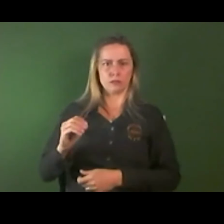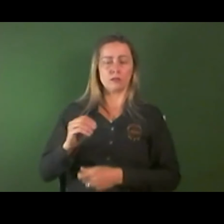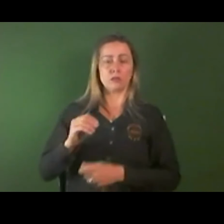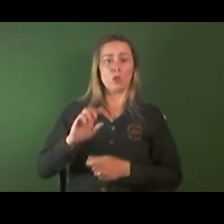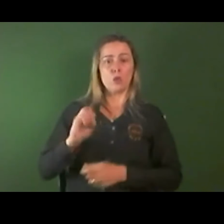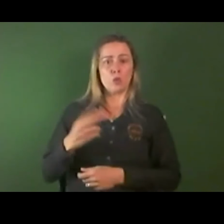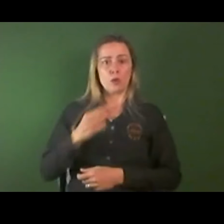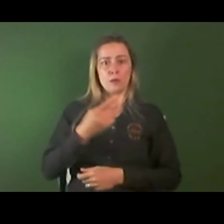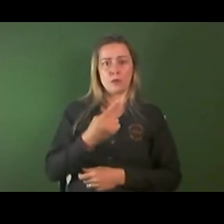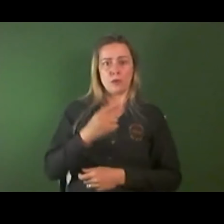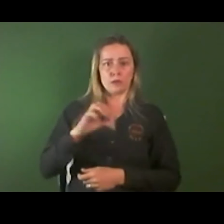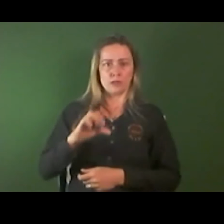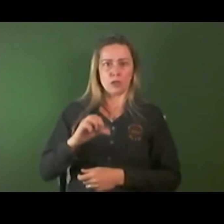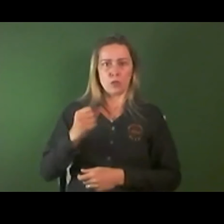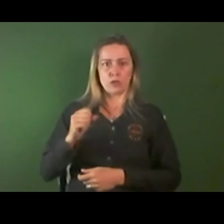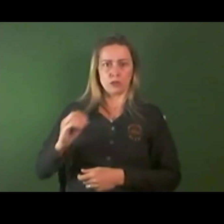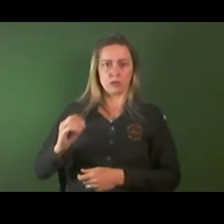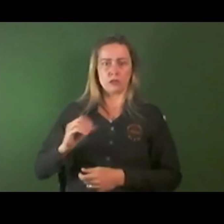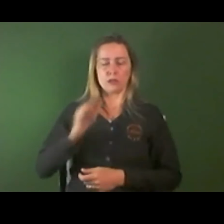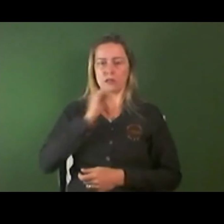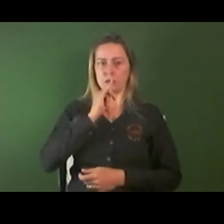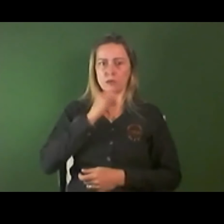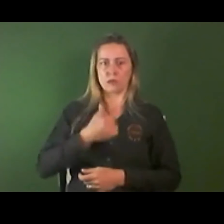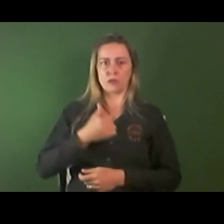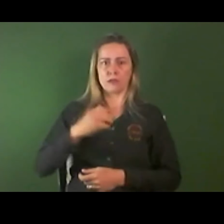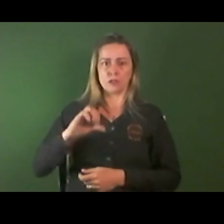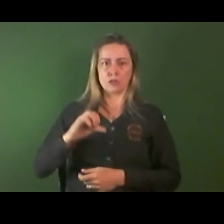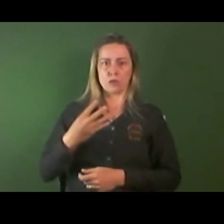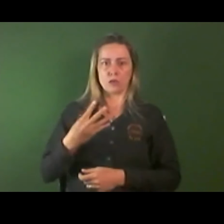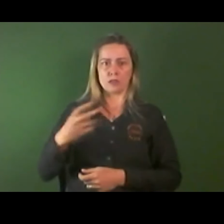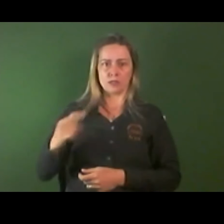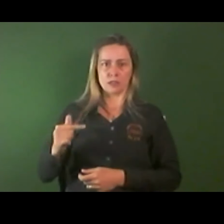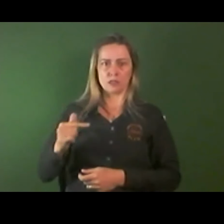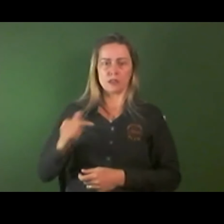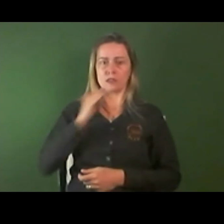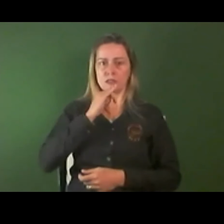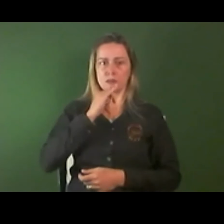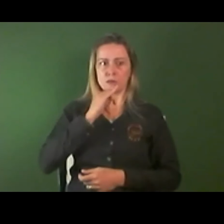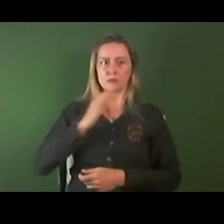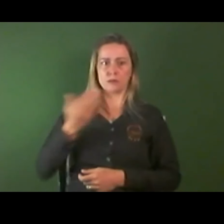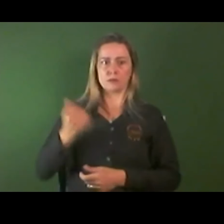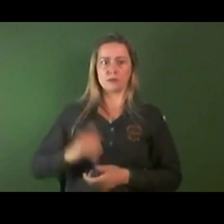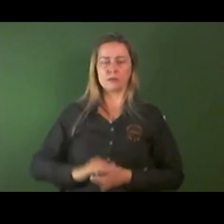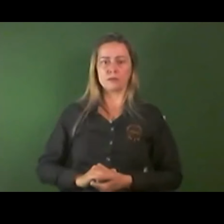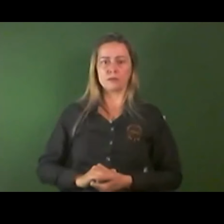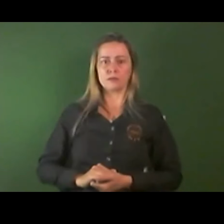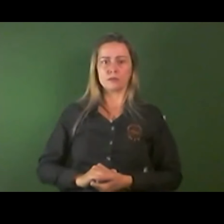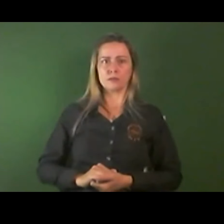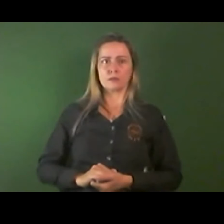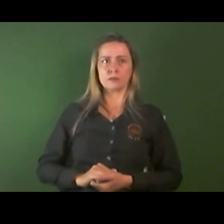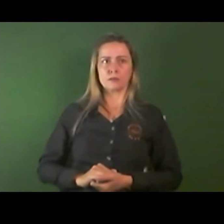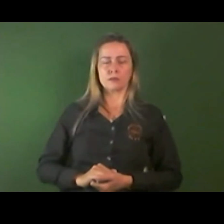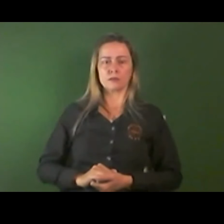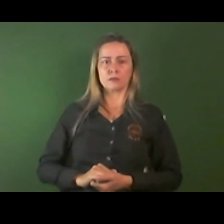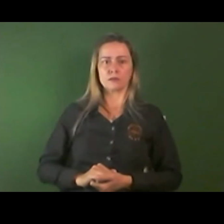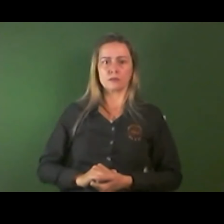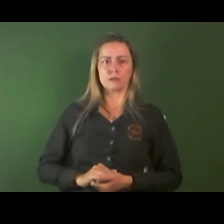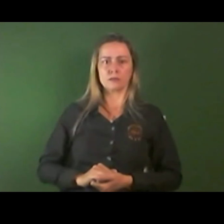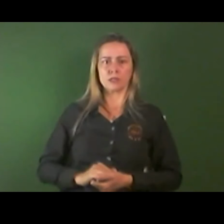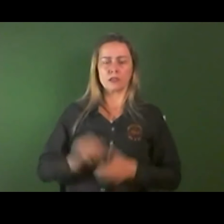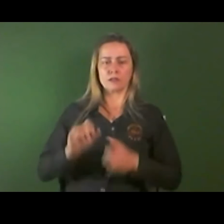uma fotógrafa de 1947, ela começa a fotografar tardiamente, aos 30 anos, e ela faz